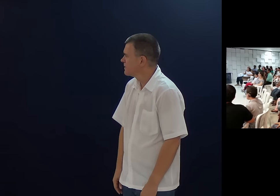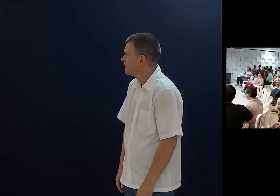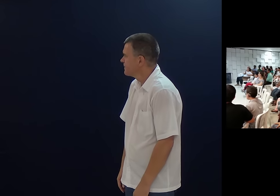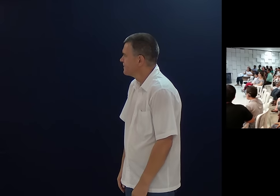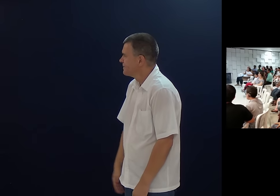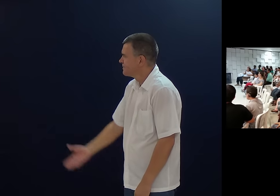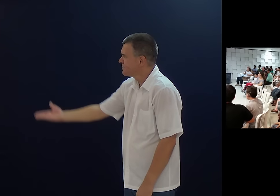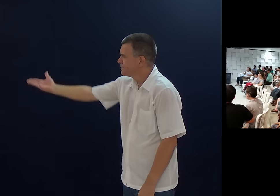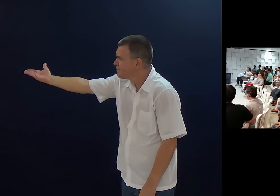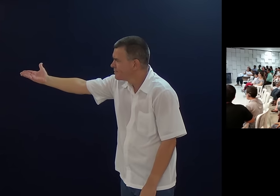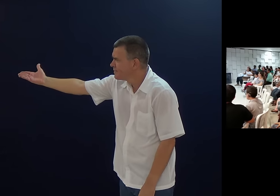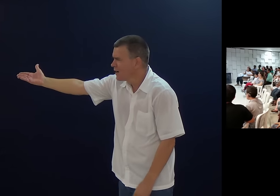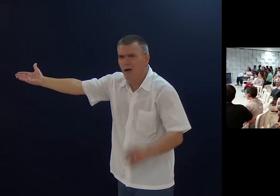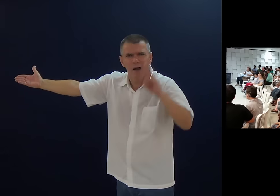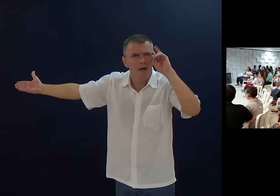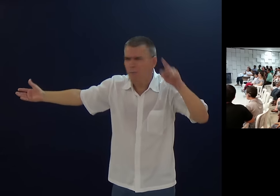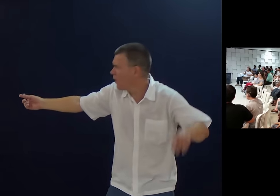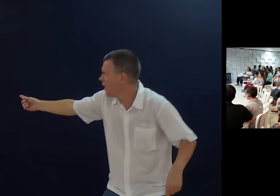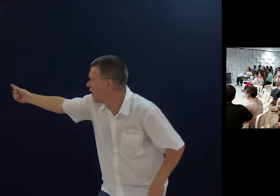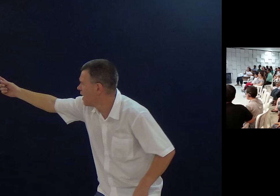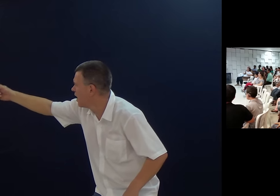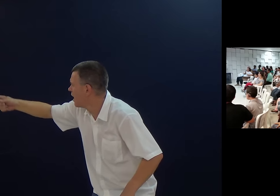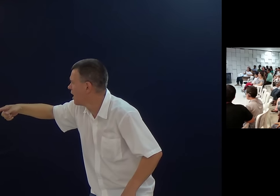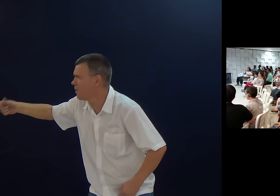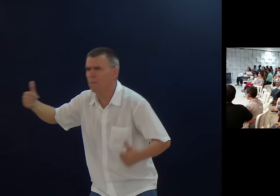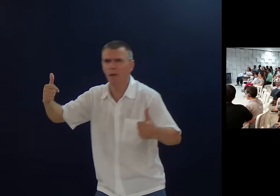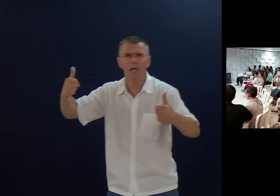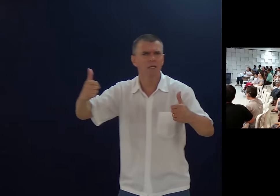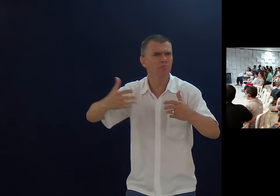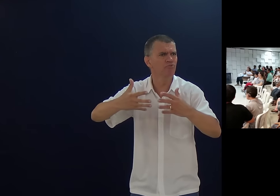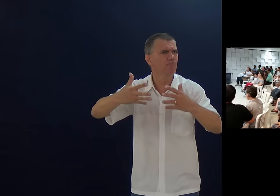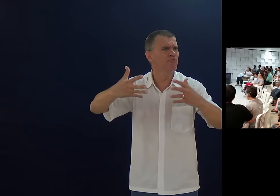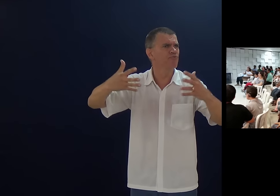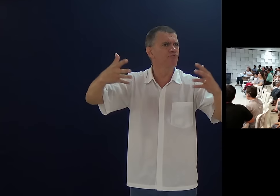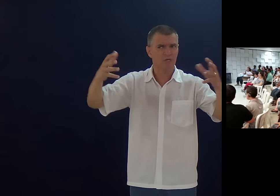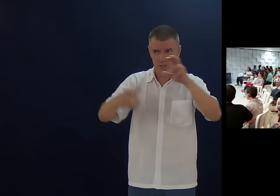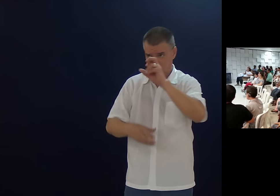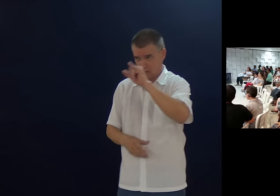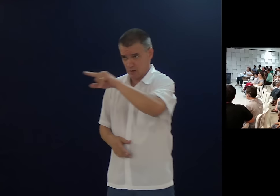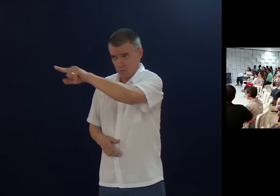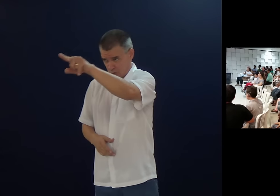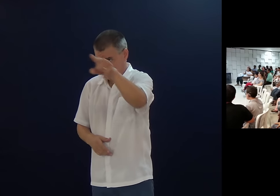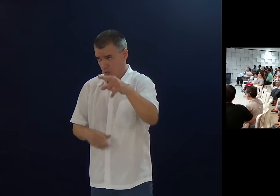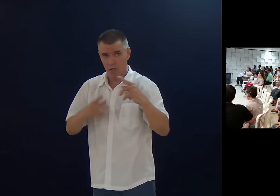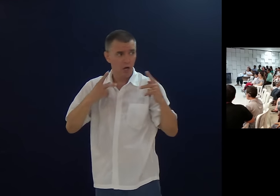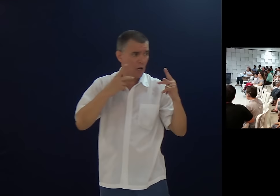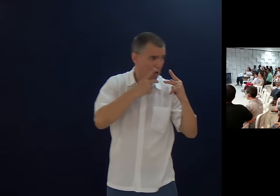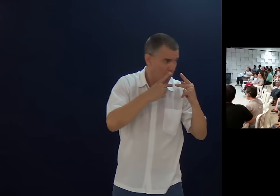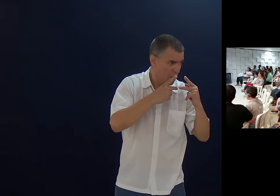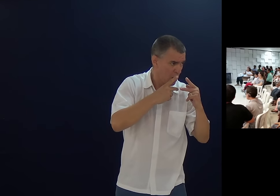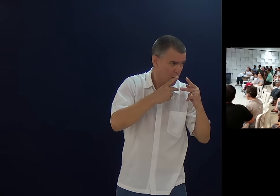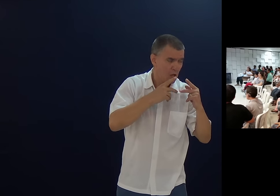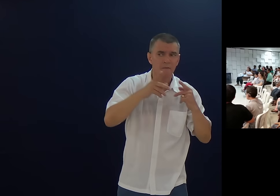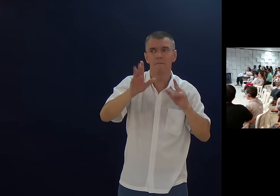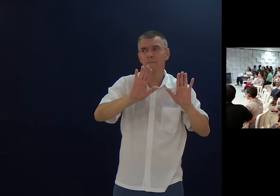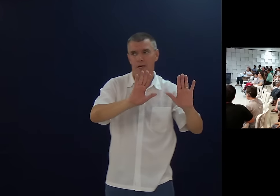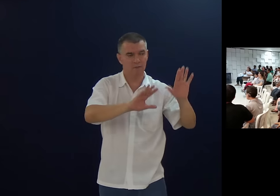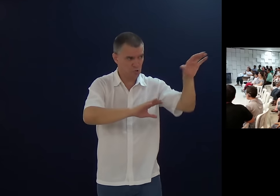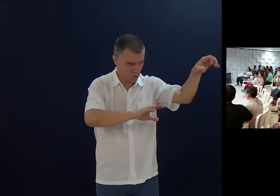Nossa olha aí olha lembra Lembra que a gente que tava todo mundo bem o ministério crescendo as